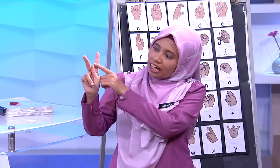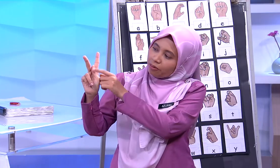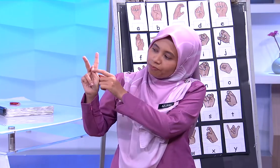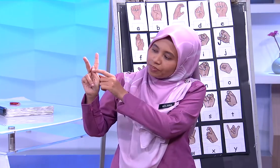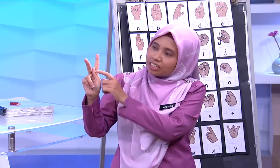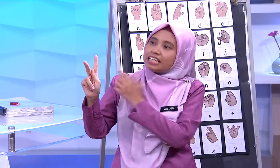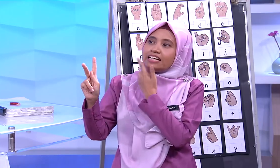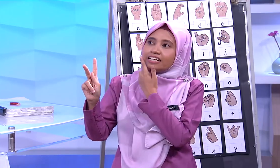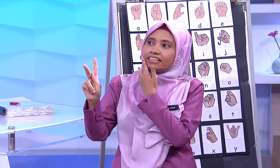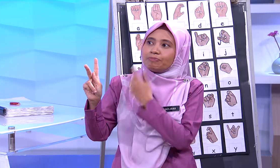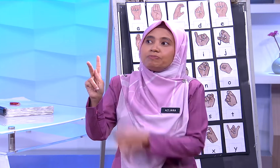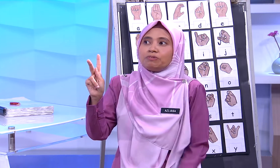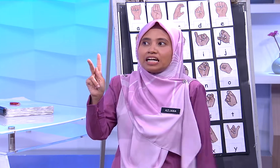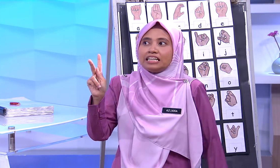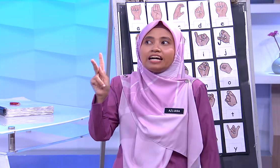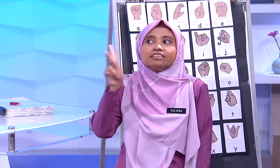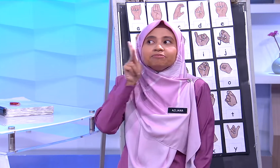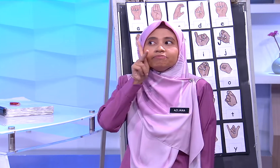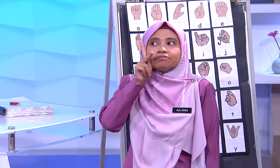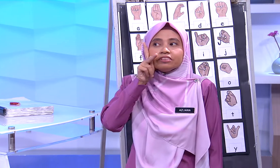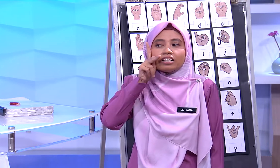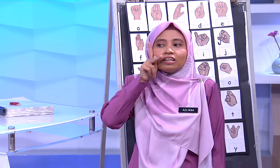oke oke oke